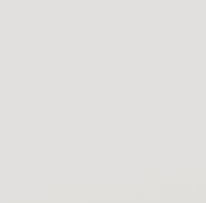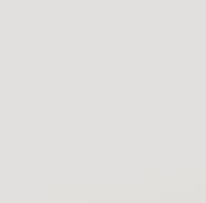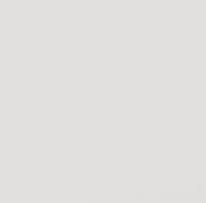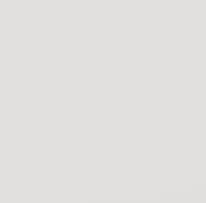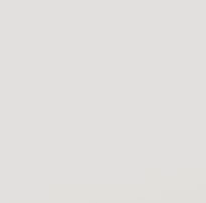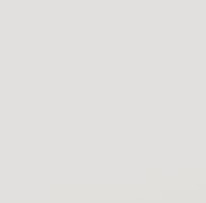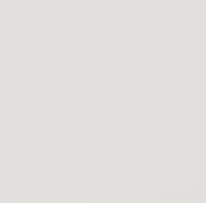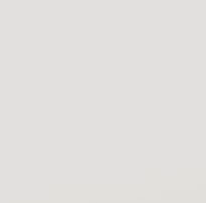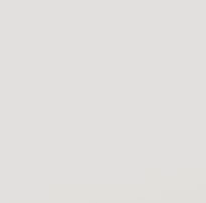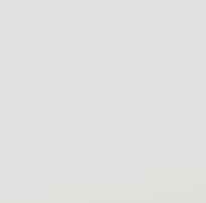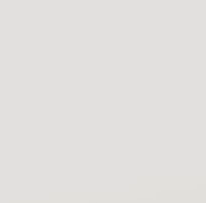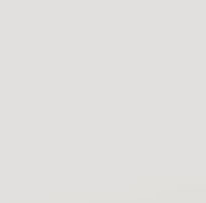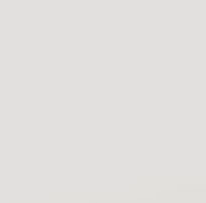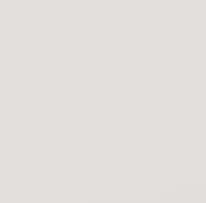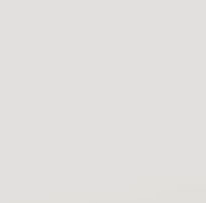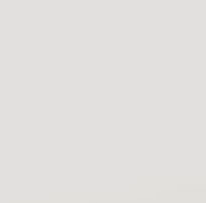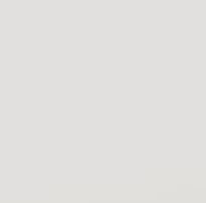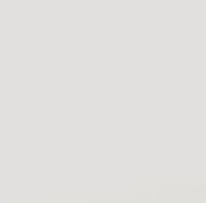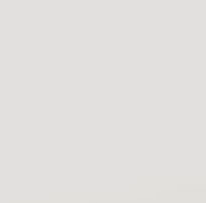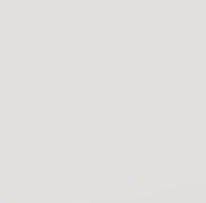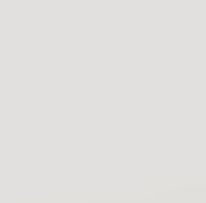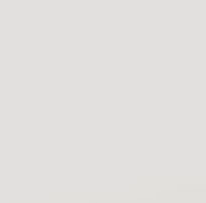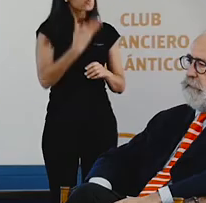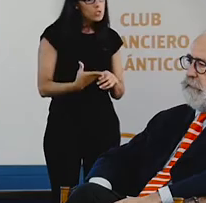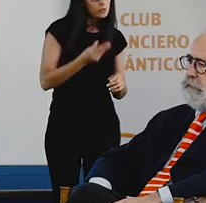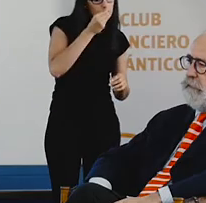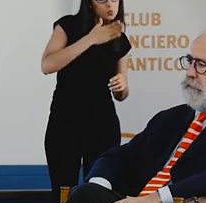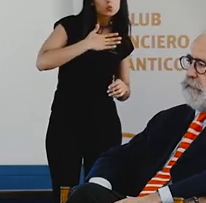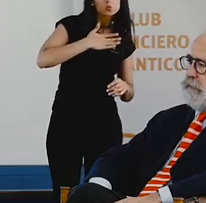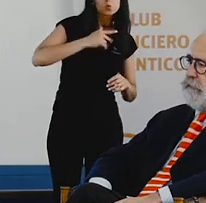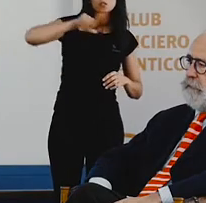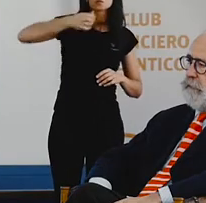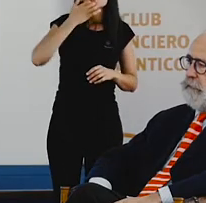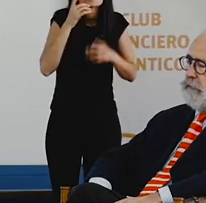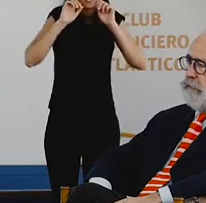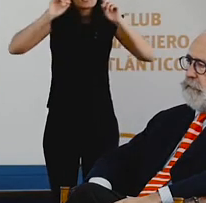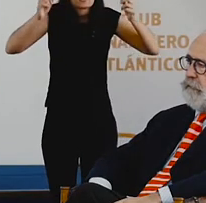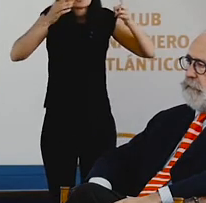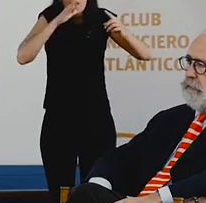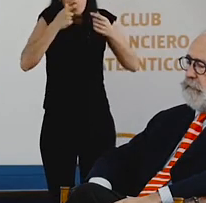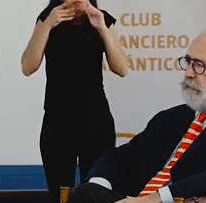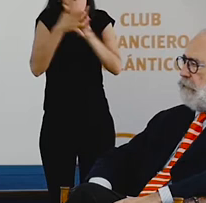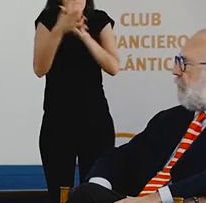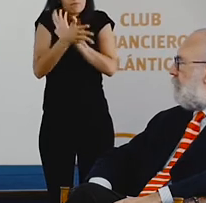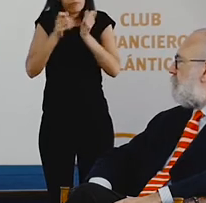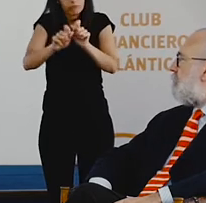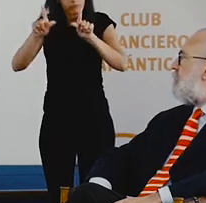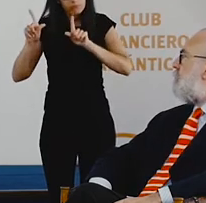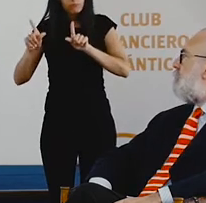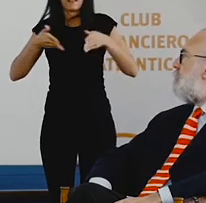hace una pifia. Pero los hackers buenos, pues hackeamos incluso estereotipos, como veréis ahora, en el